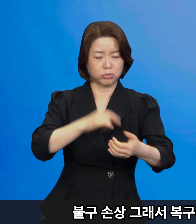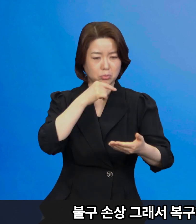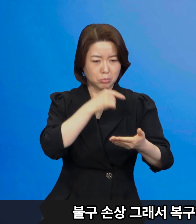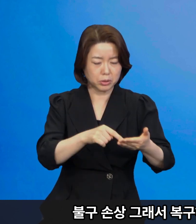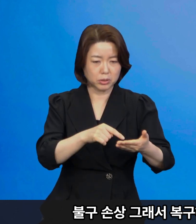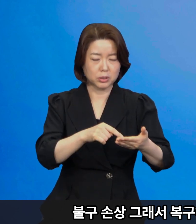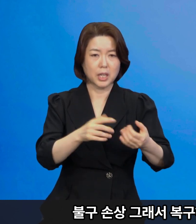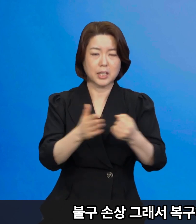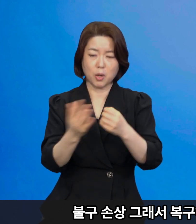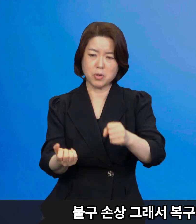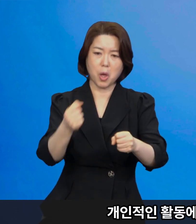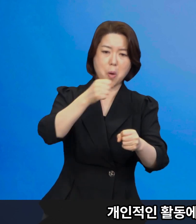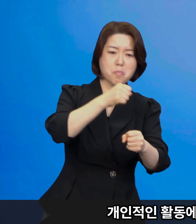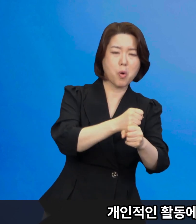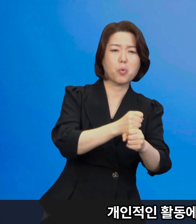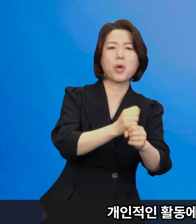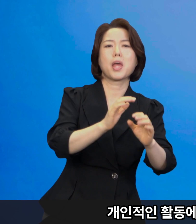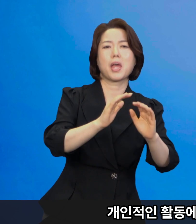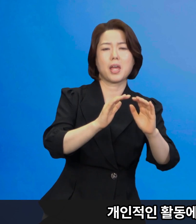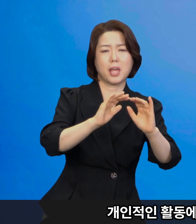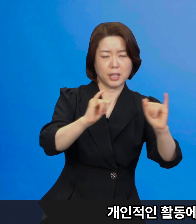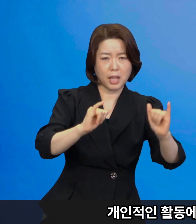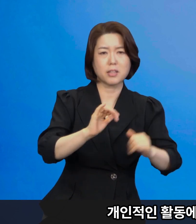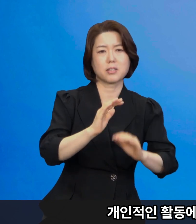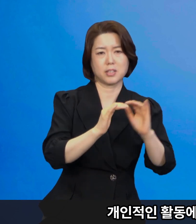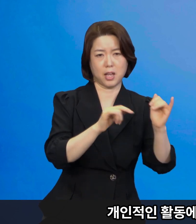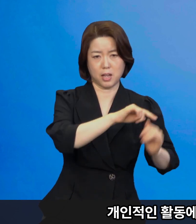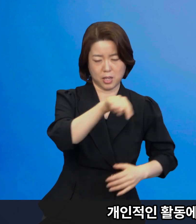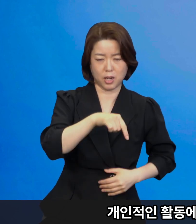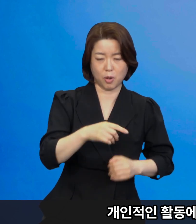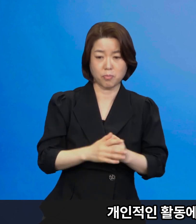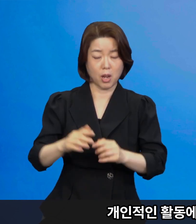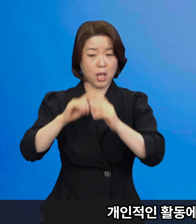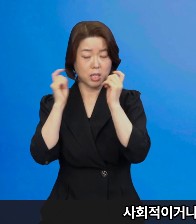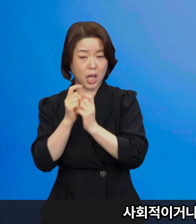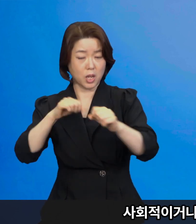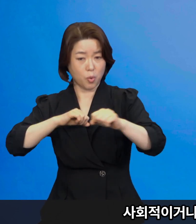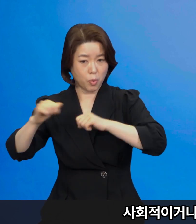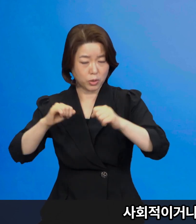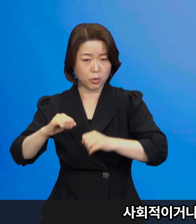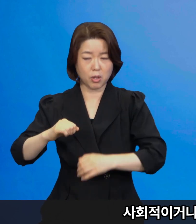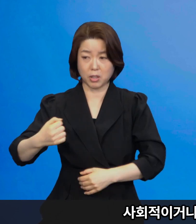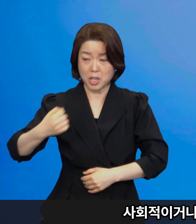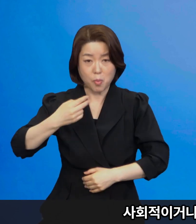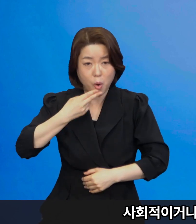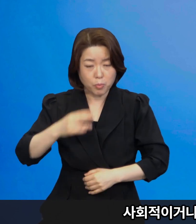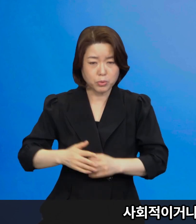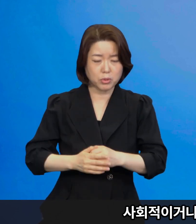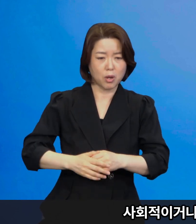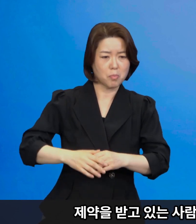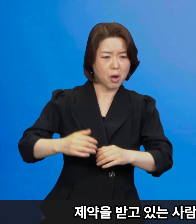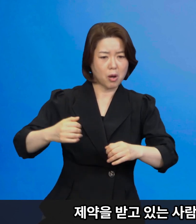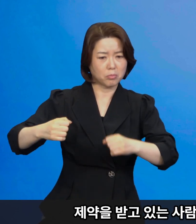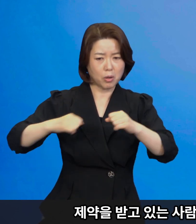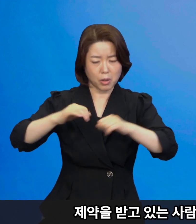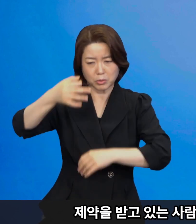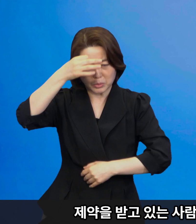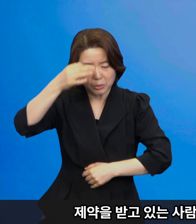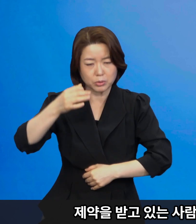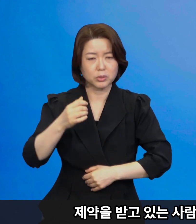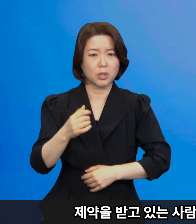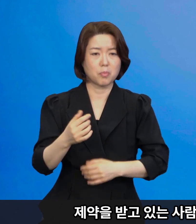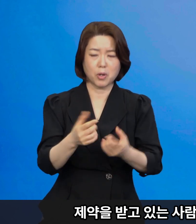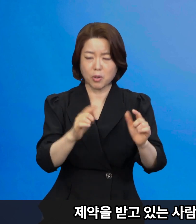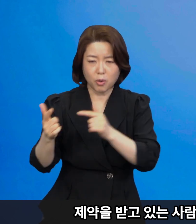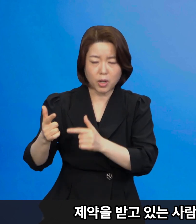하는 존재로 생각하거나 개인적인 활동에 있어서 능력이 없거나 사회적이거나 직업적인 측면에서 제약을 받고